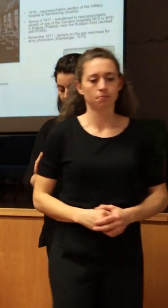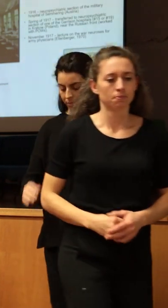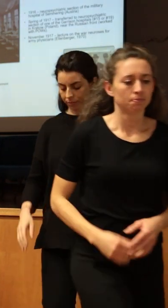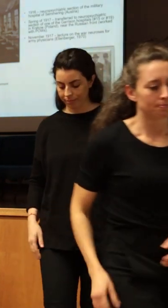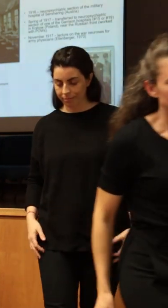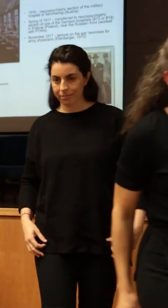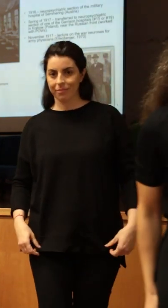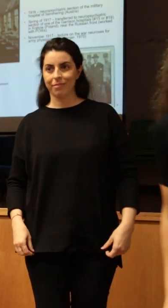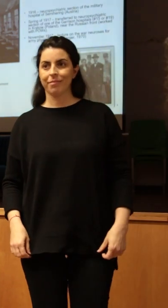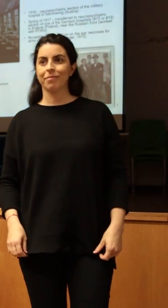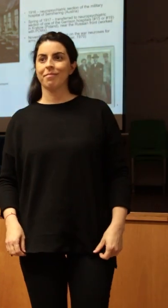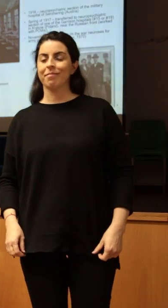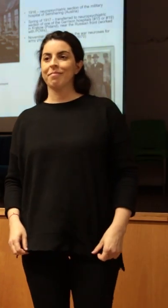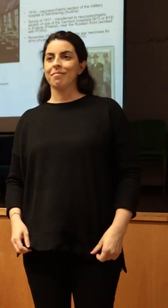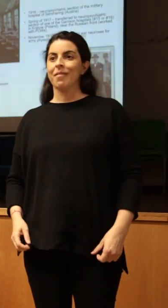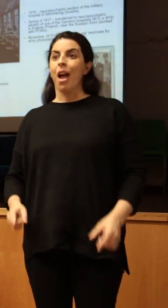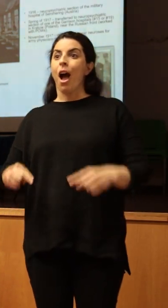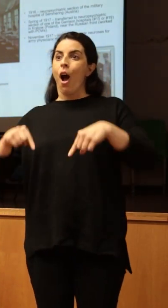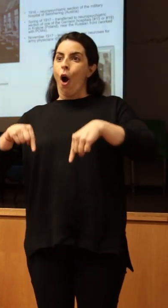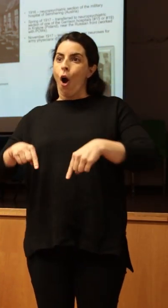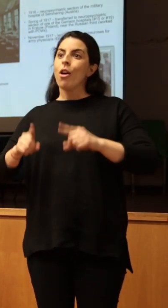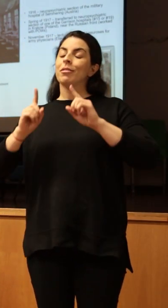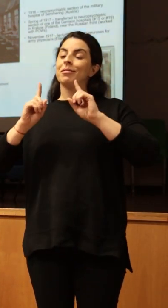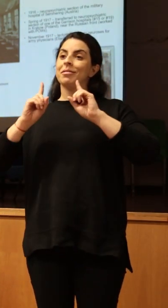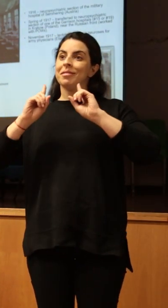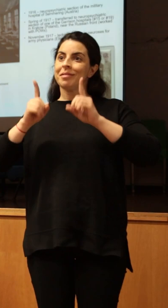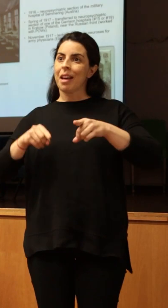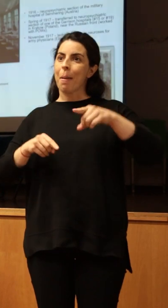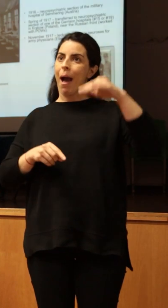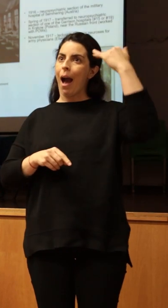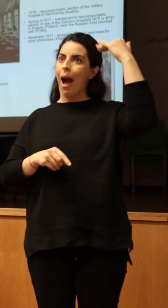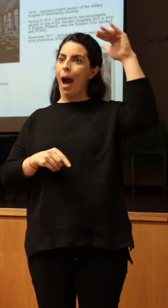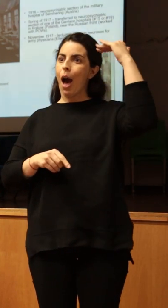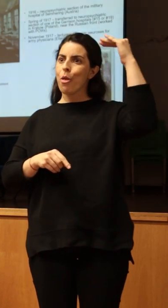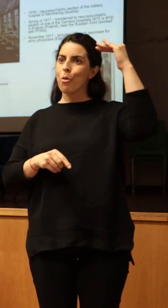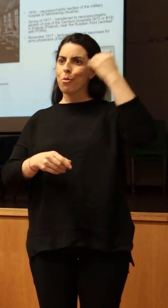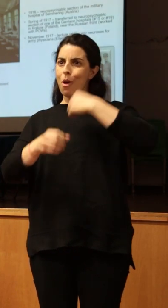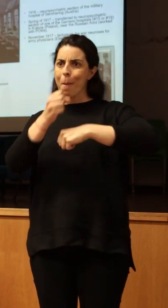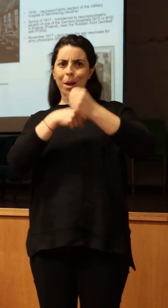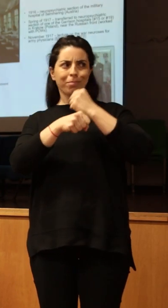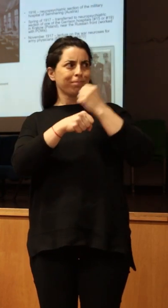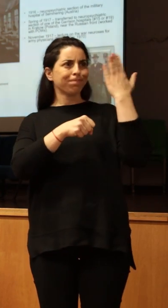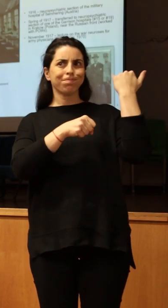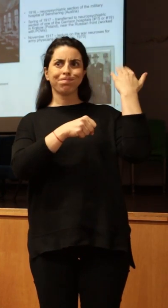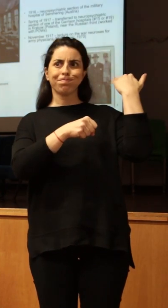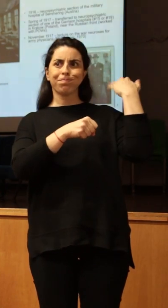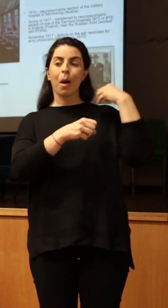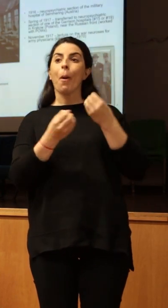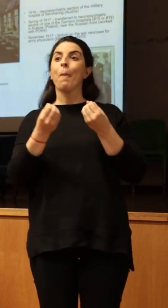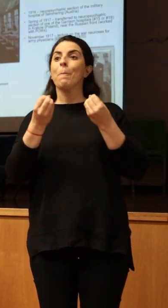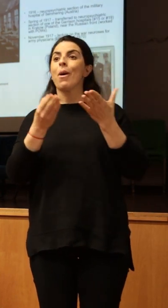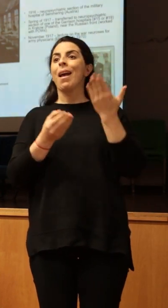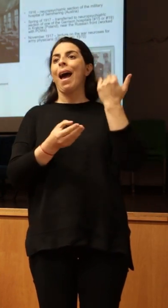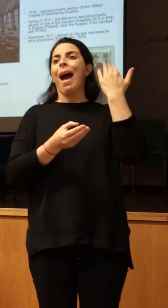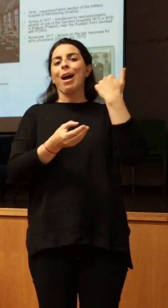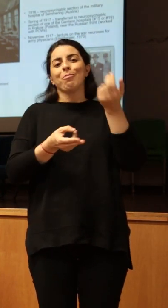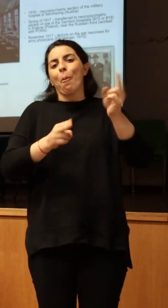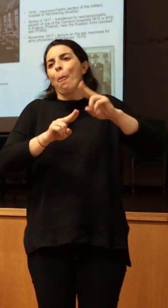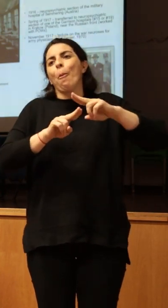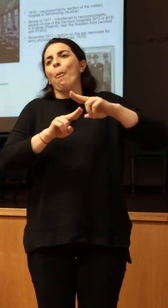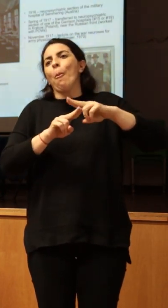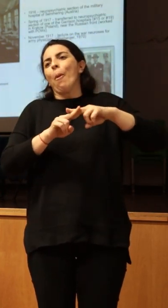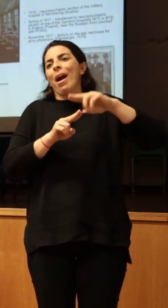quizás se lo podría considerar una persona grande, mucho más en aquel momento debido a la expectativa de vida de la gente.